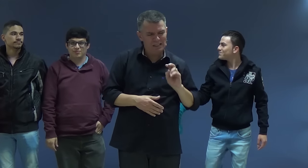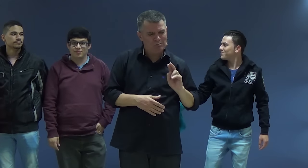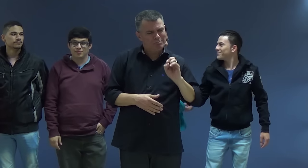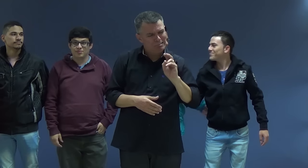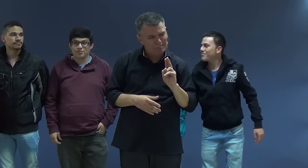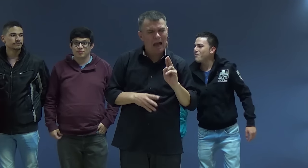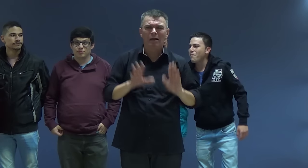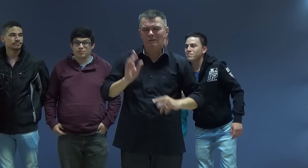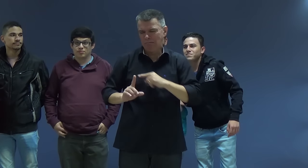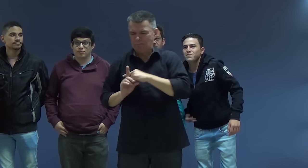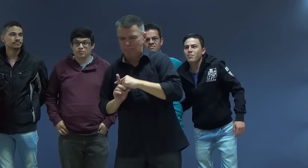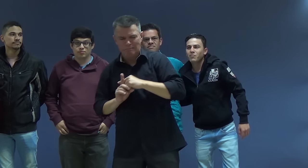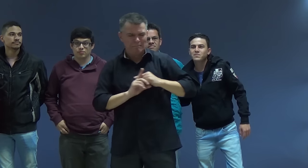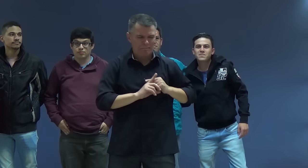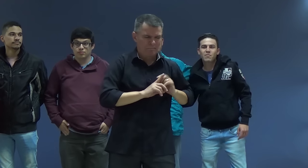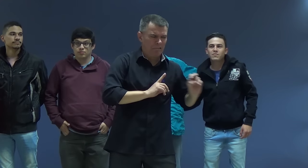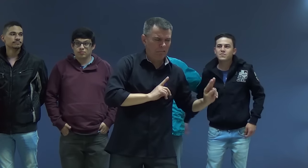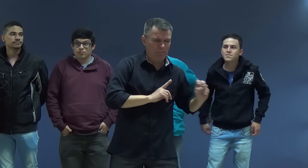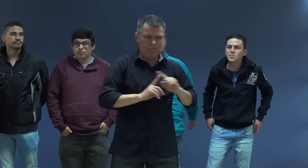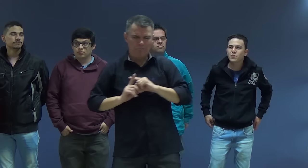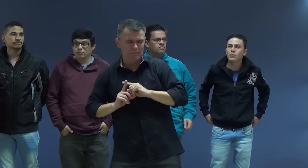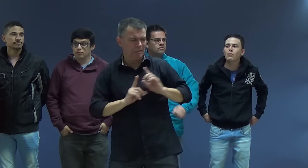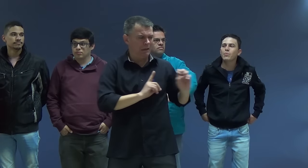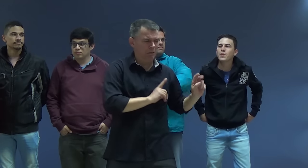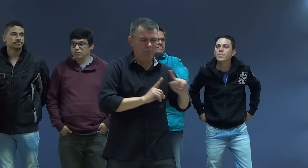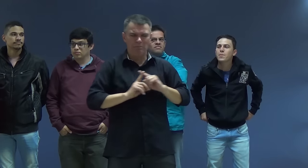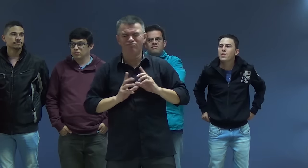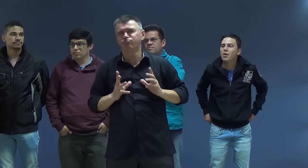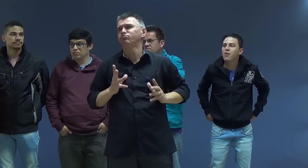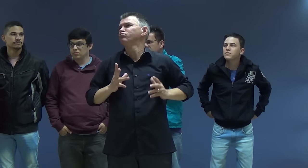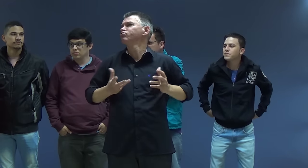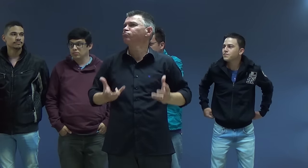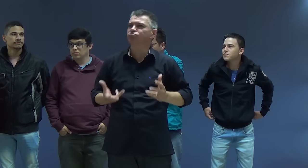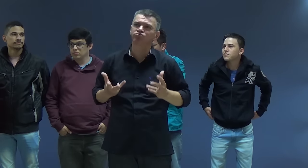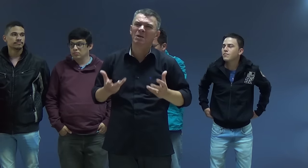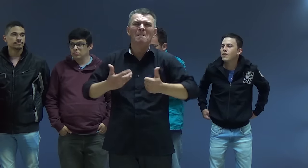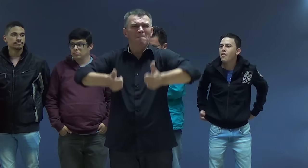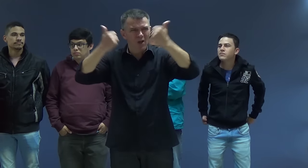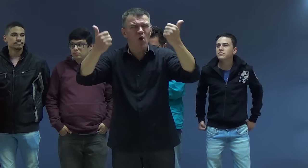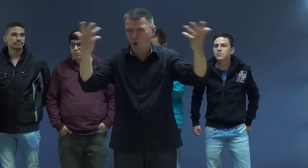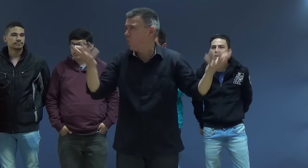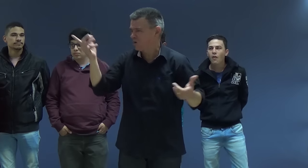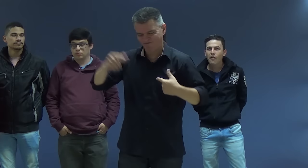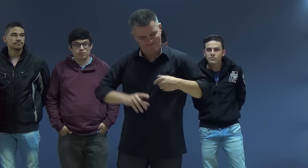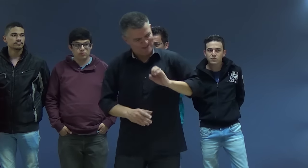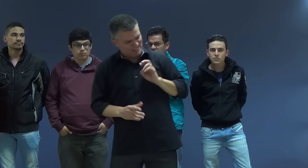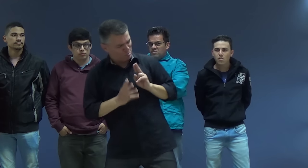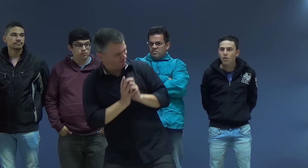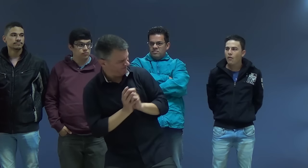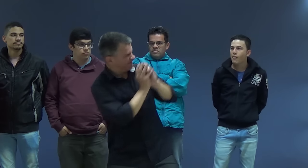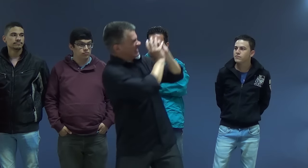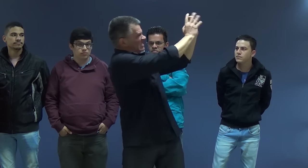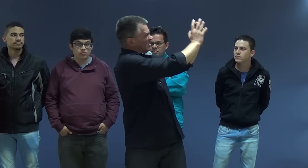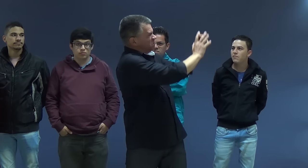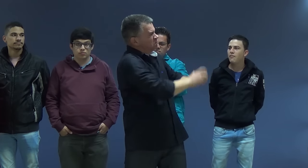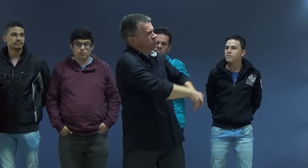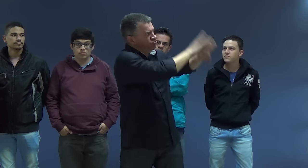esse chamado, eu tenho esse eu, né? E a cruz ali, que é tão difícil. Então agora ali, tira esse